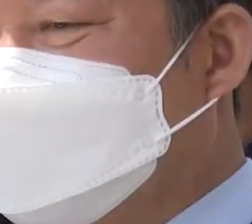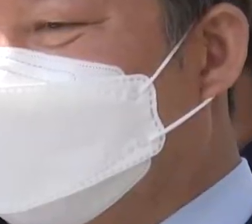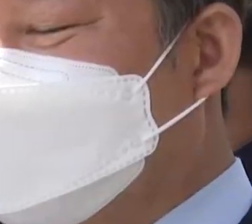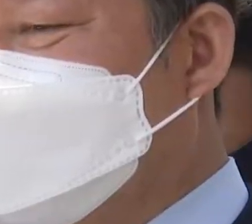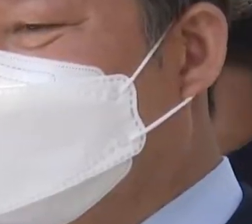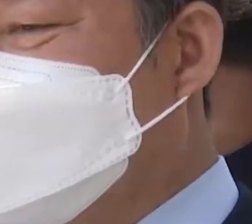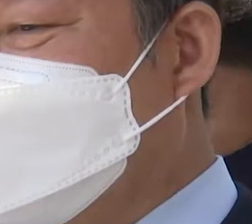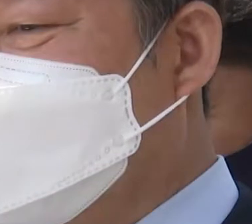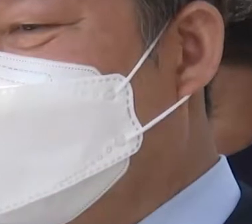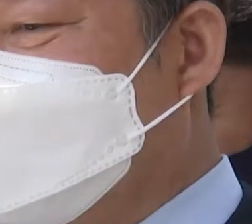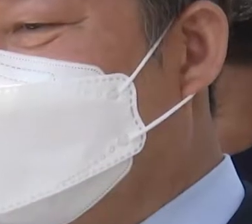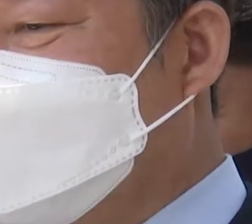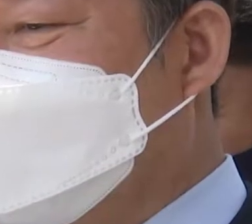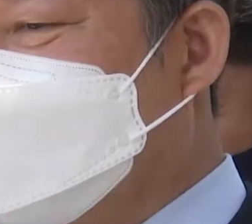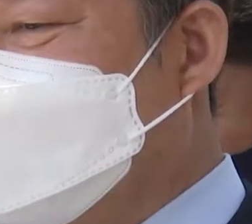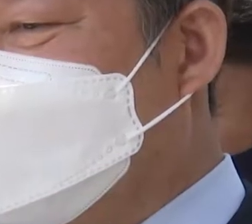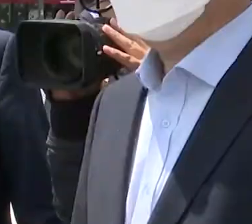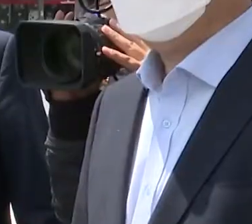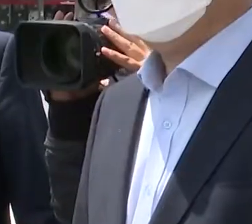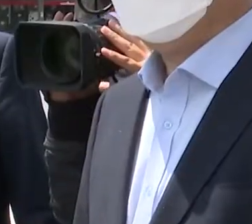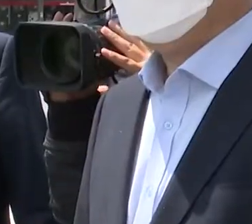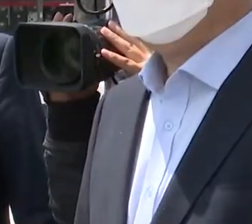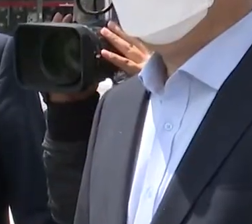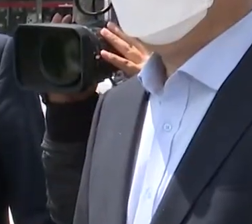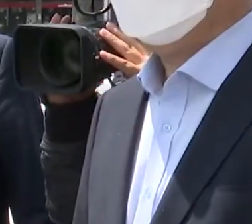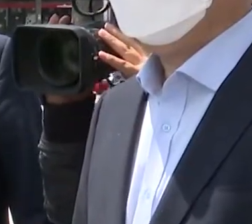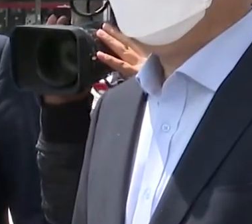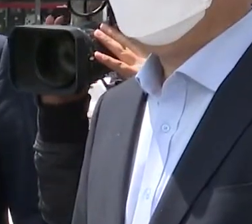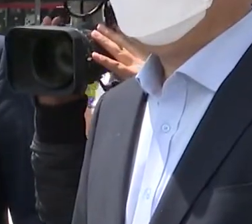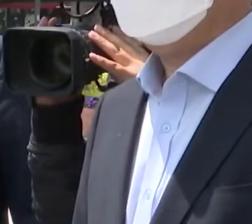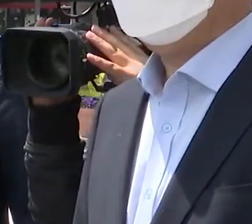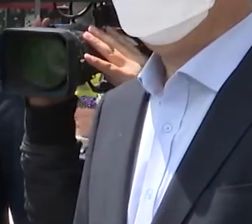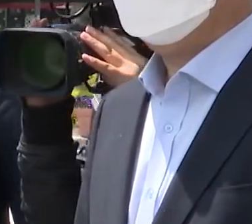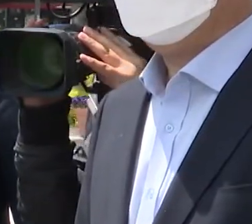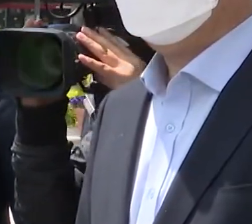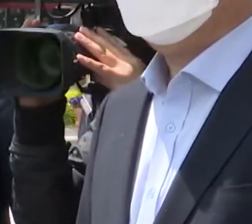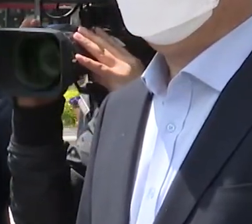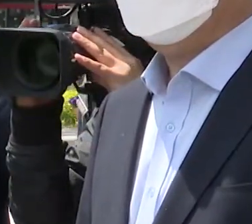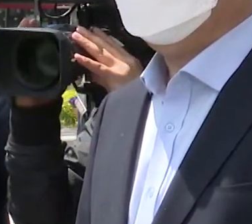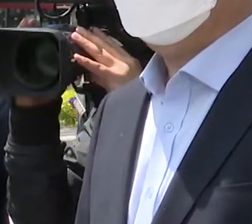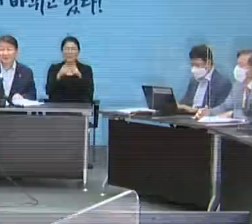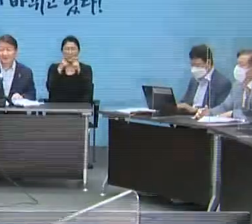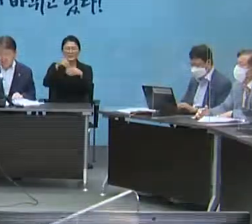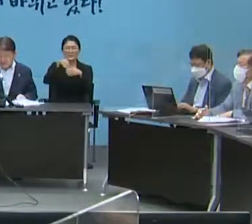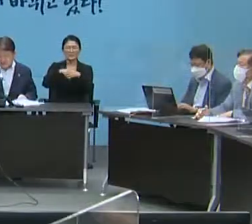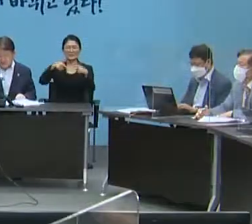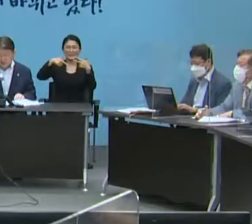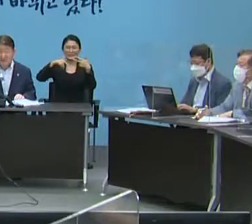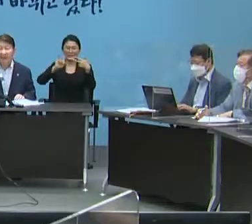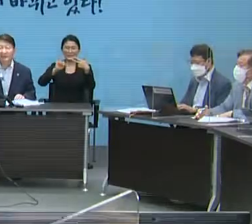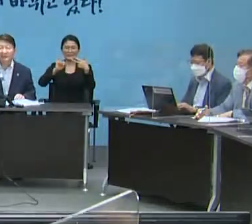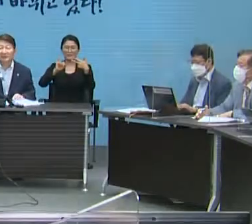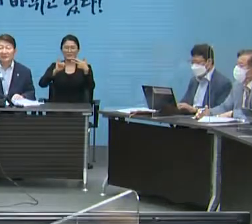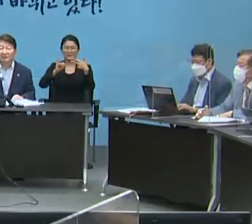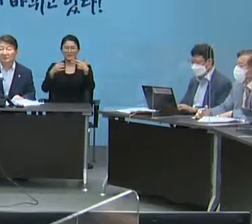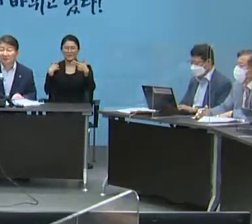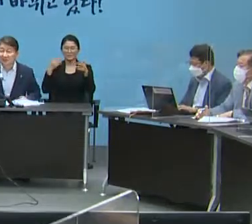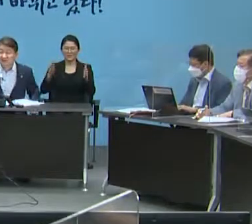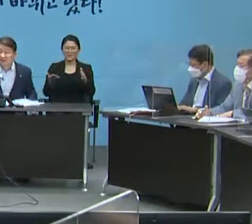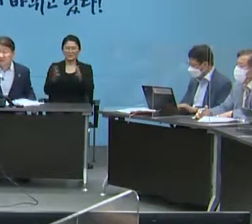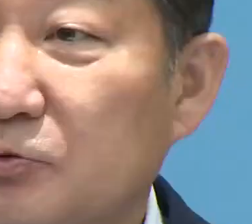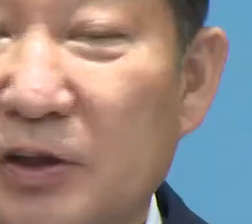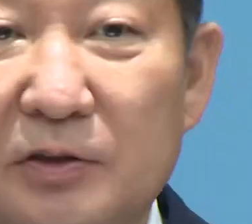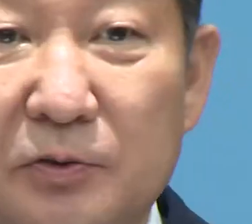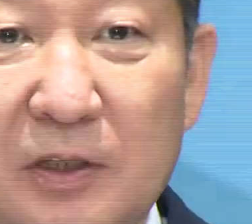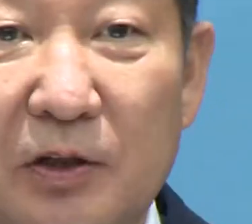통합안수, 친환경 문화도시, 자치분권과 균형발전 선도 등입니다. 권 시장은 3선 도전과